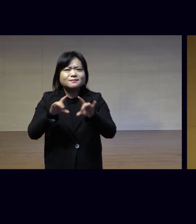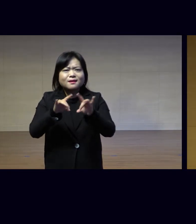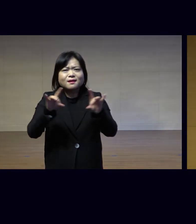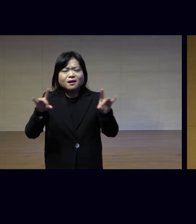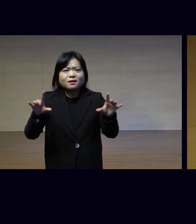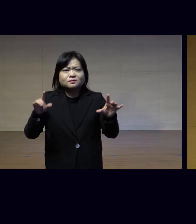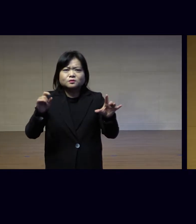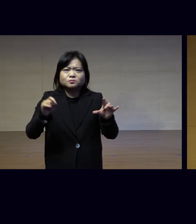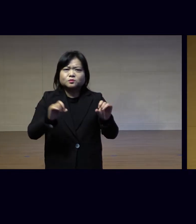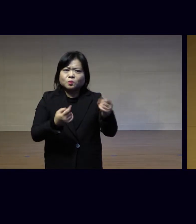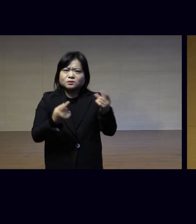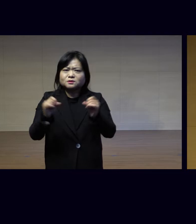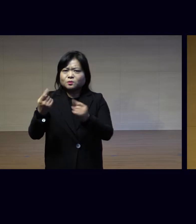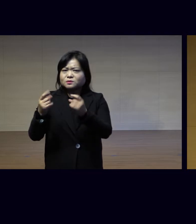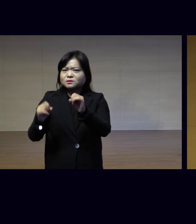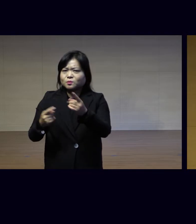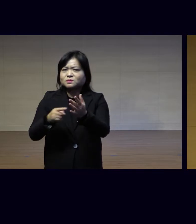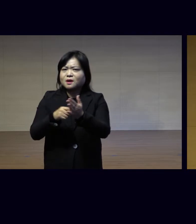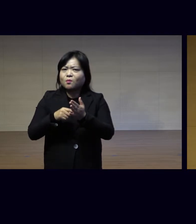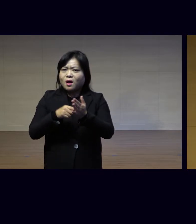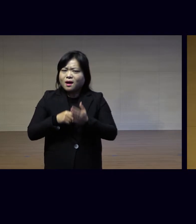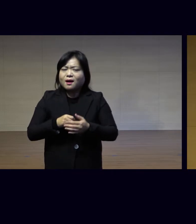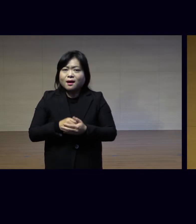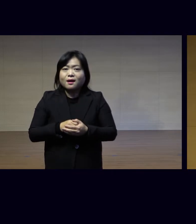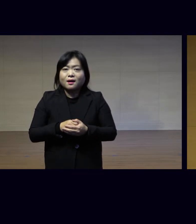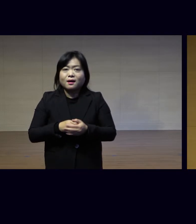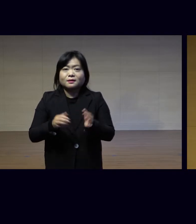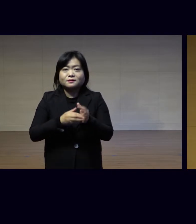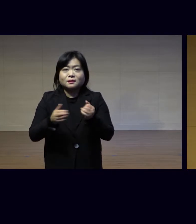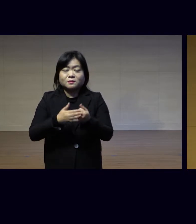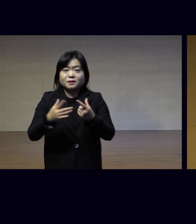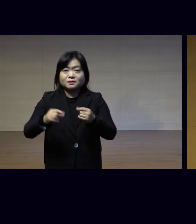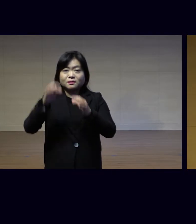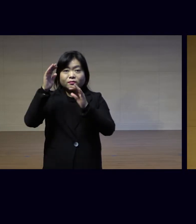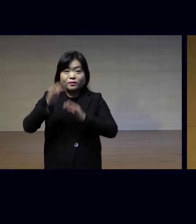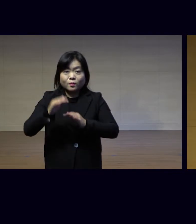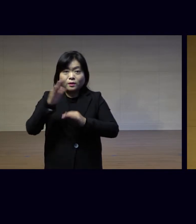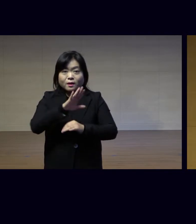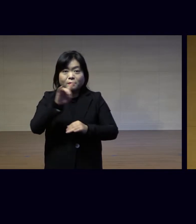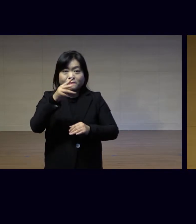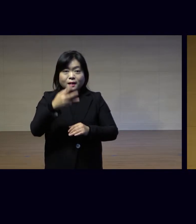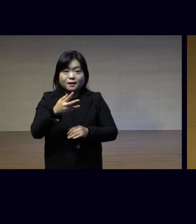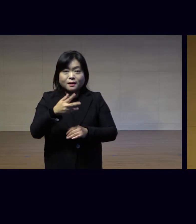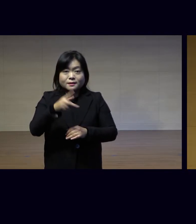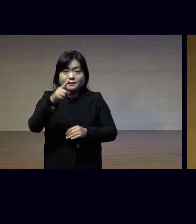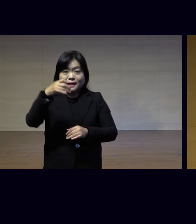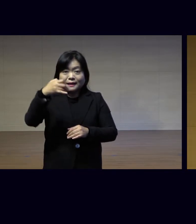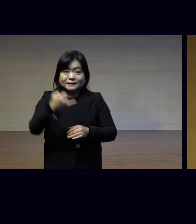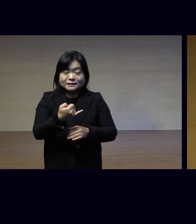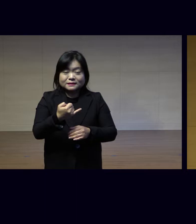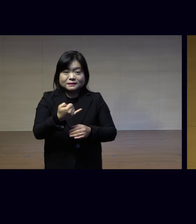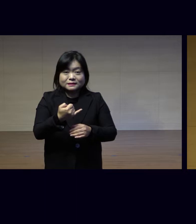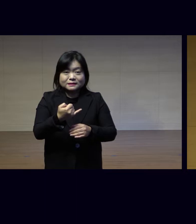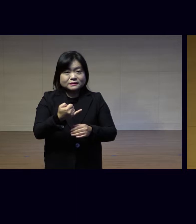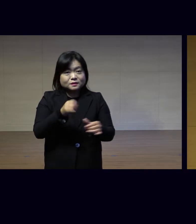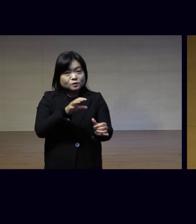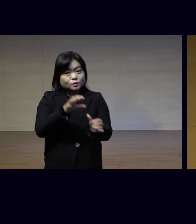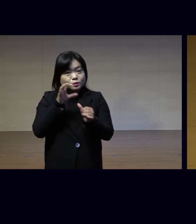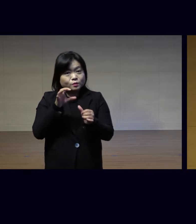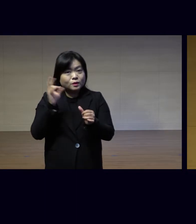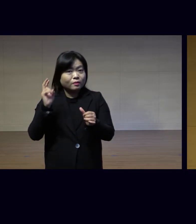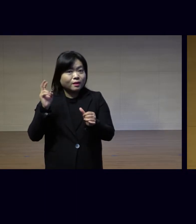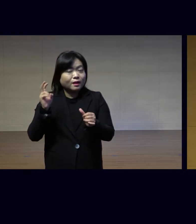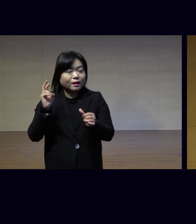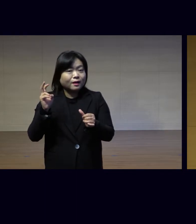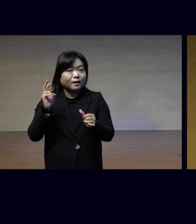겹치게 나옵니다. 그러니까 이런 내용들이 아마 발자크의 세계관 형성됐던 부분들하고도